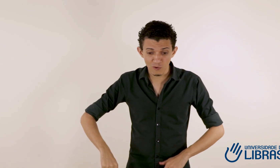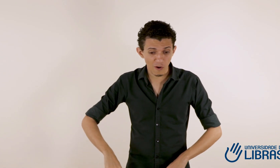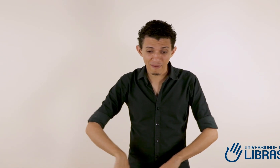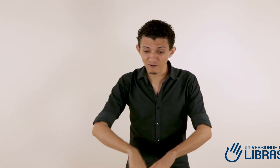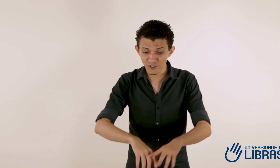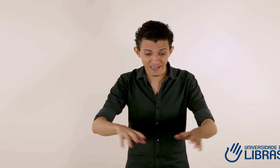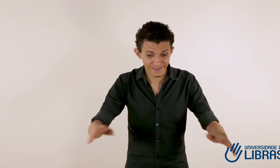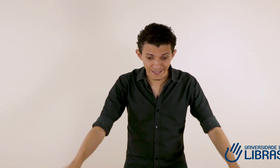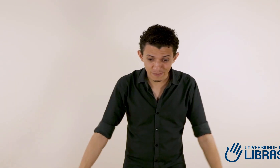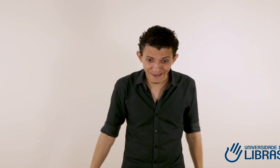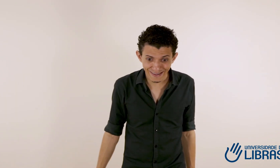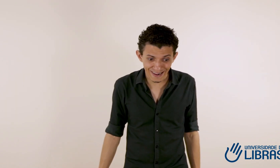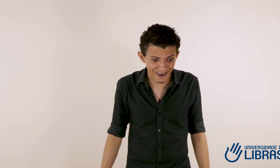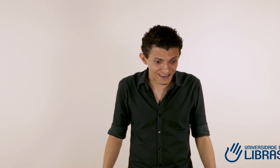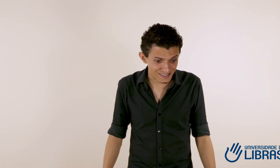colocou, bagunçou aquele tanto de brinquedo na casa.